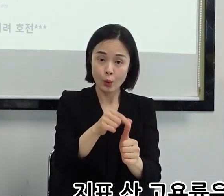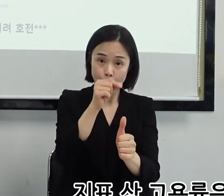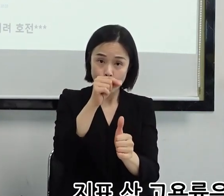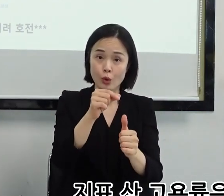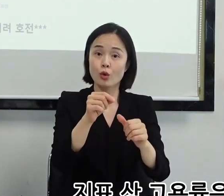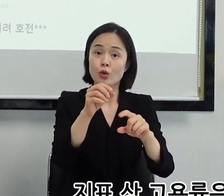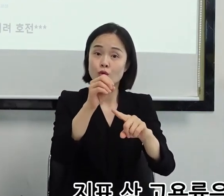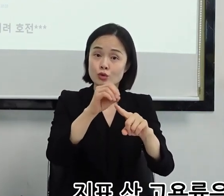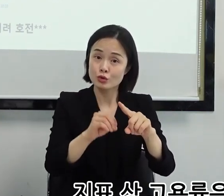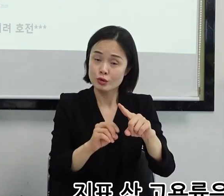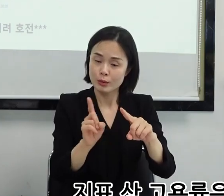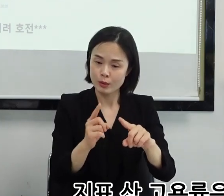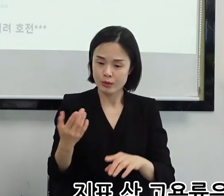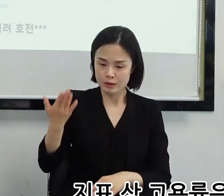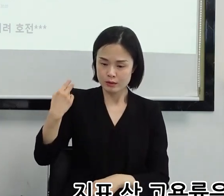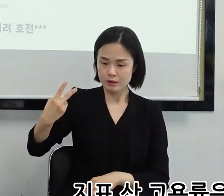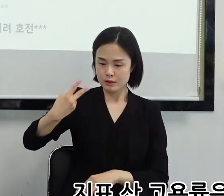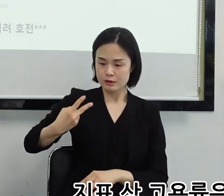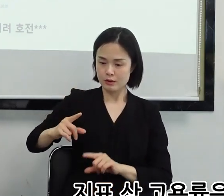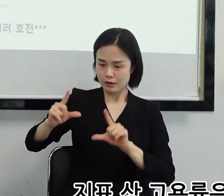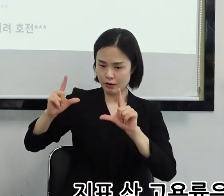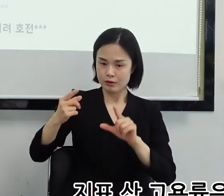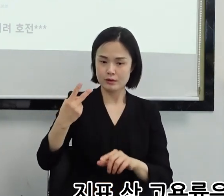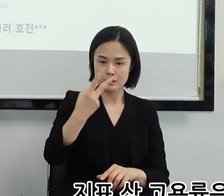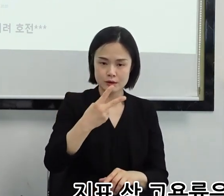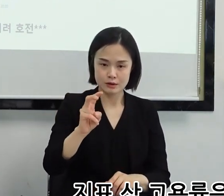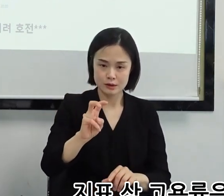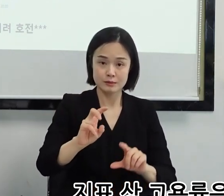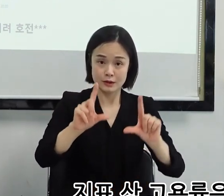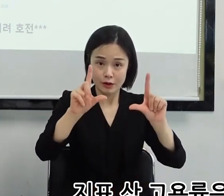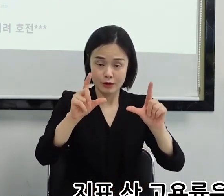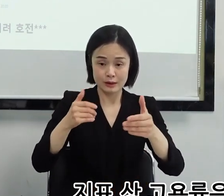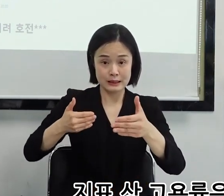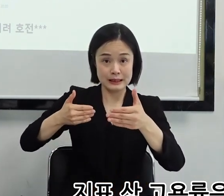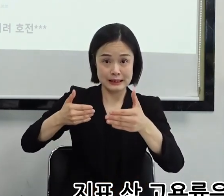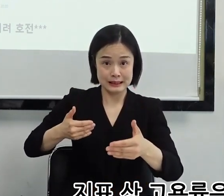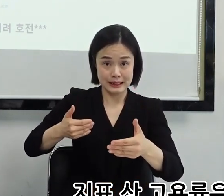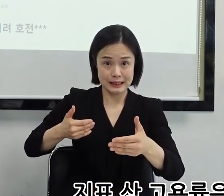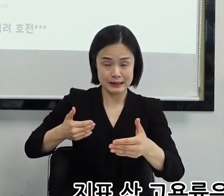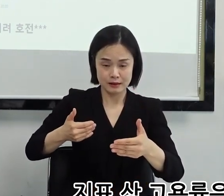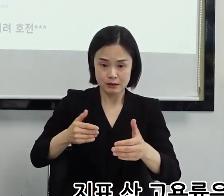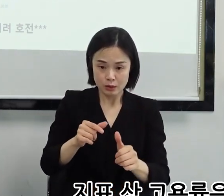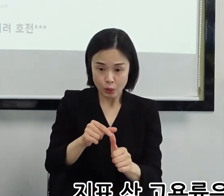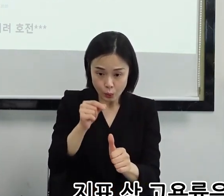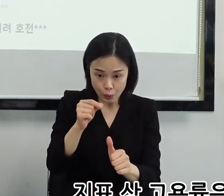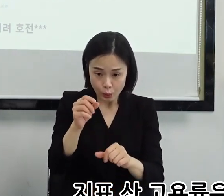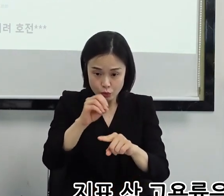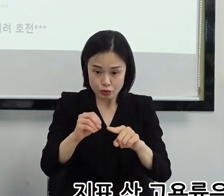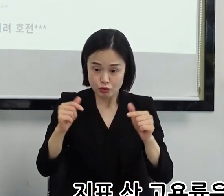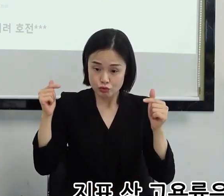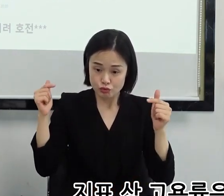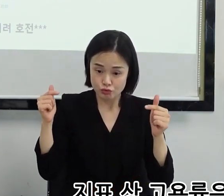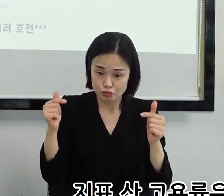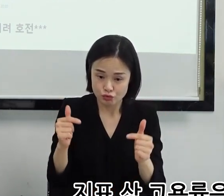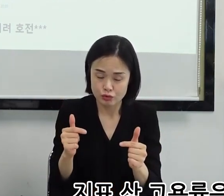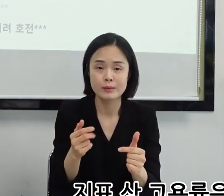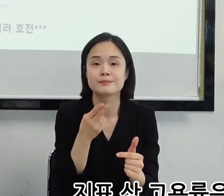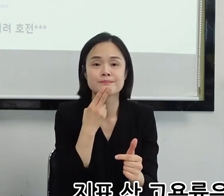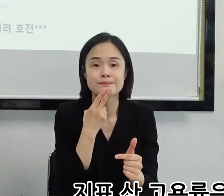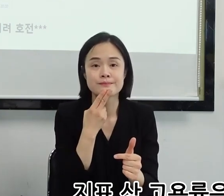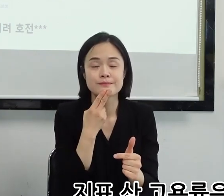않았습니다. 2000년도보다 2020년도에 고용률이 줄어들지는 않았어요. 그러니까 무슨